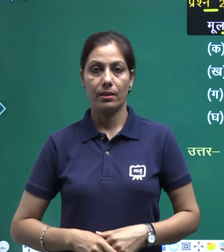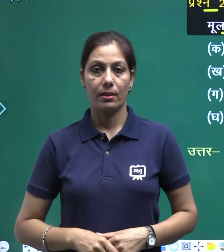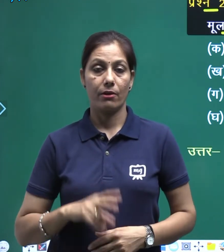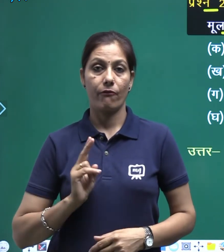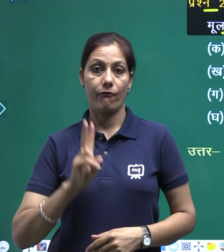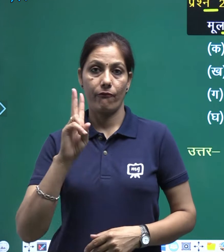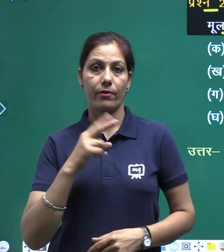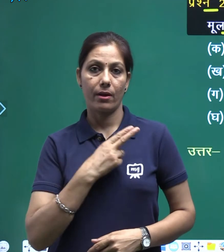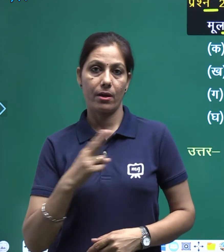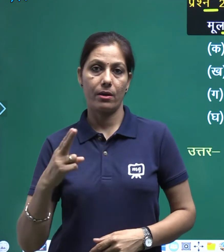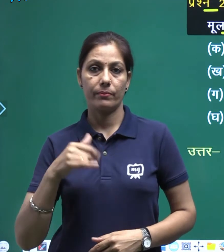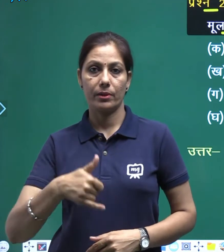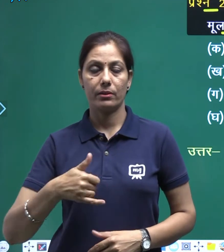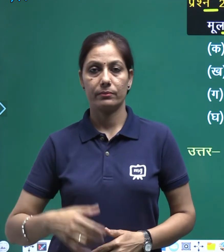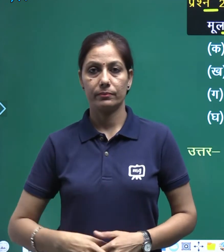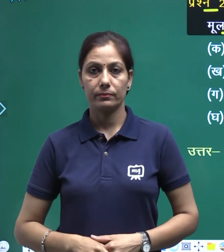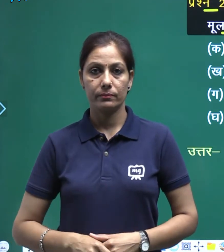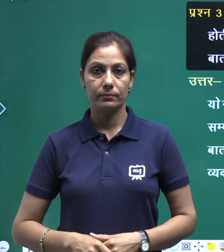सिंह।